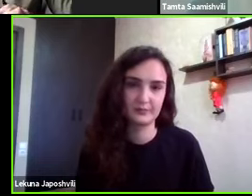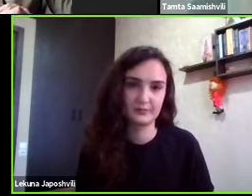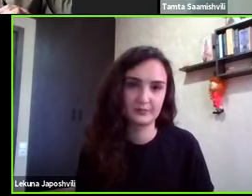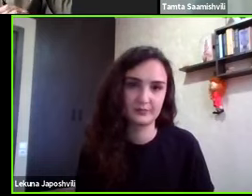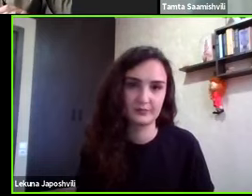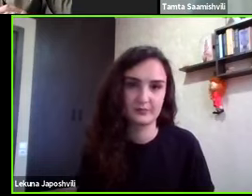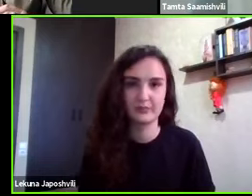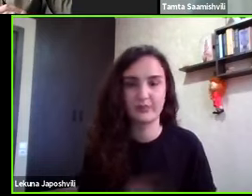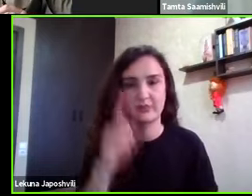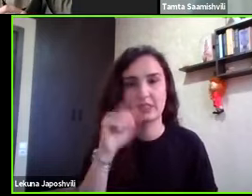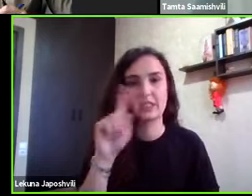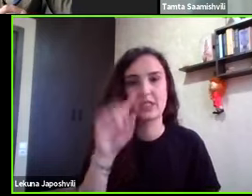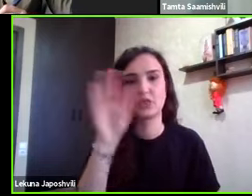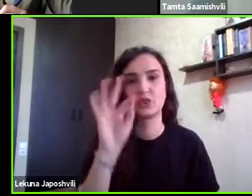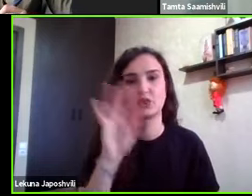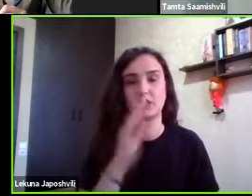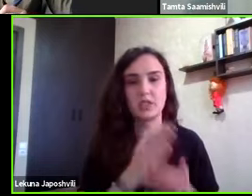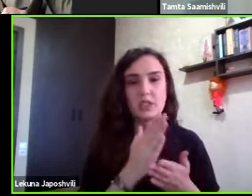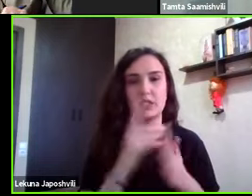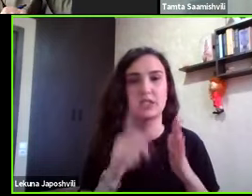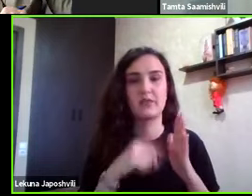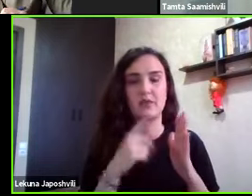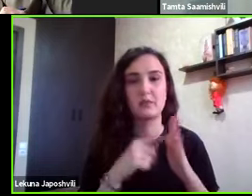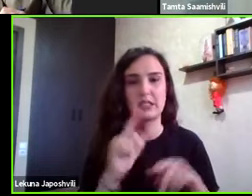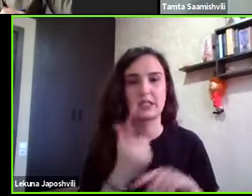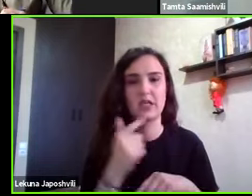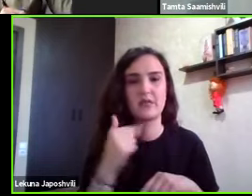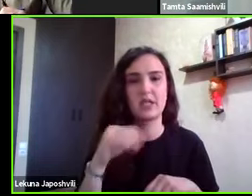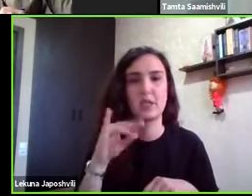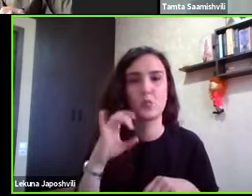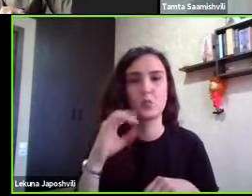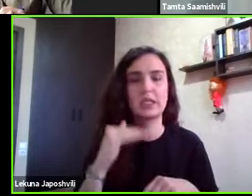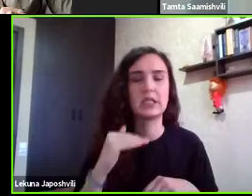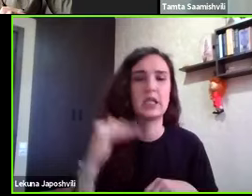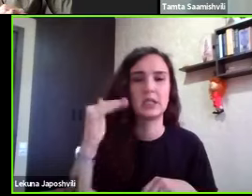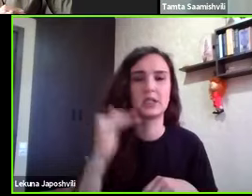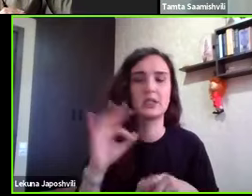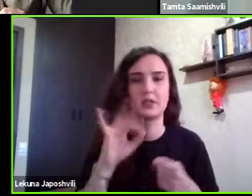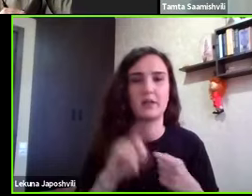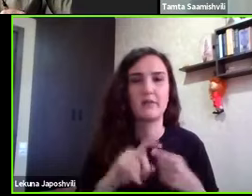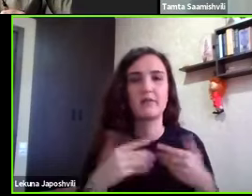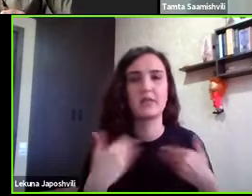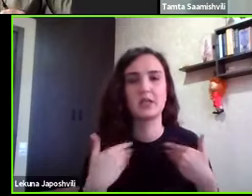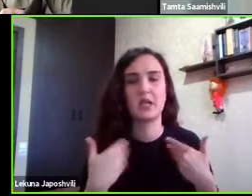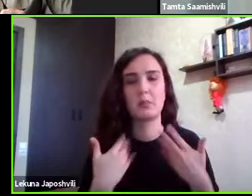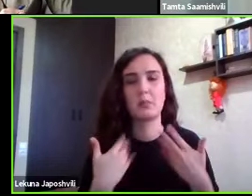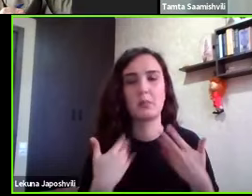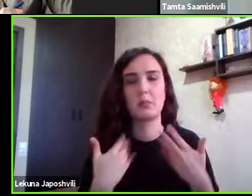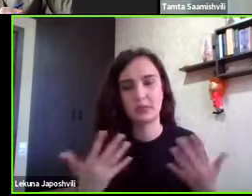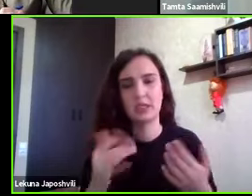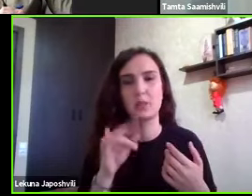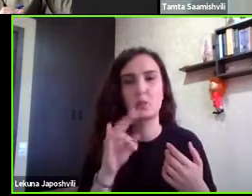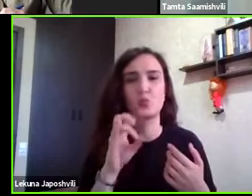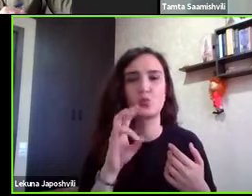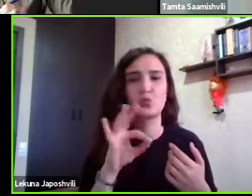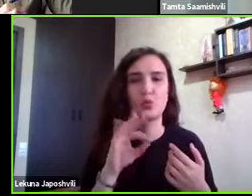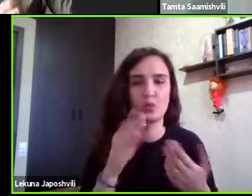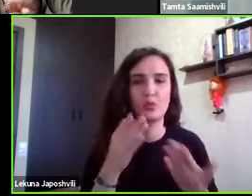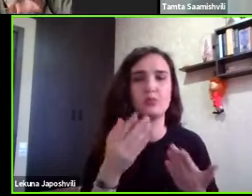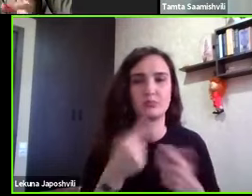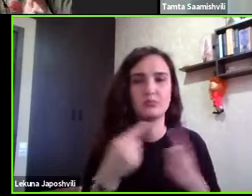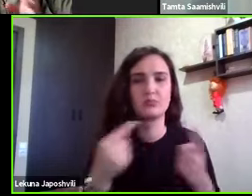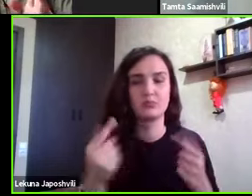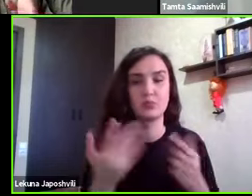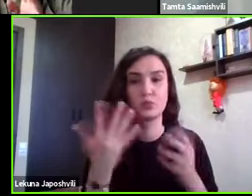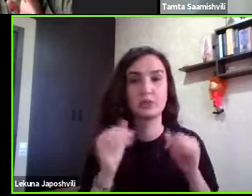იცით რა, ხშირად არის კითხვები ისევ იმუნიტეტზე, ისევ ვიტამინებზე, იმუნოსტიმულატორებზე, იმუნომოდულატორებზე და